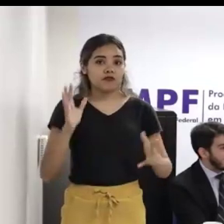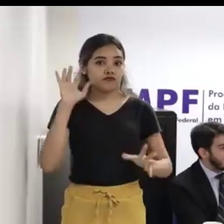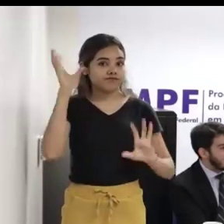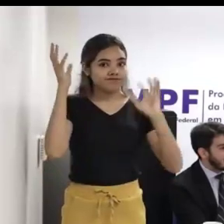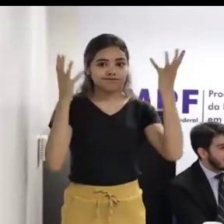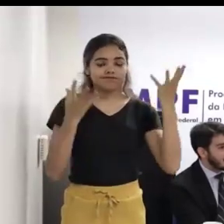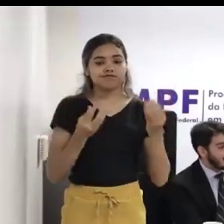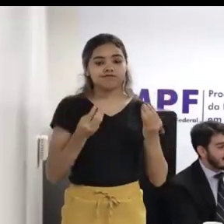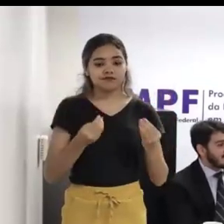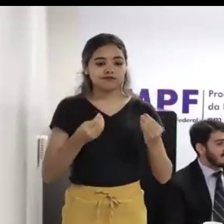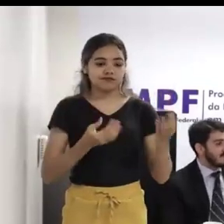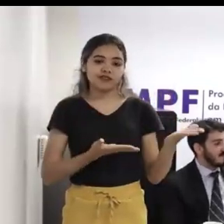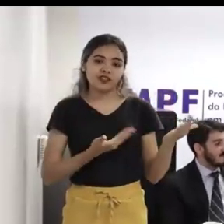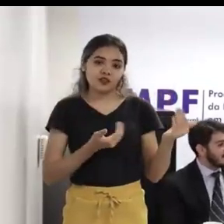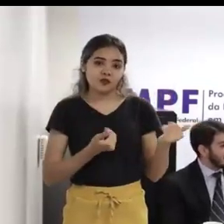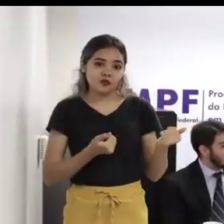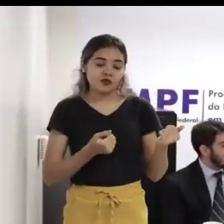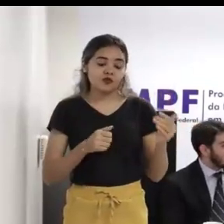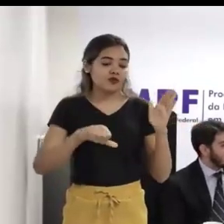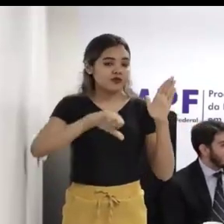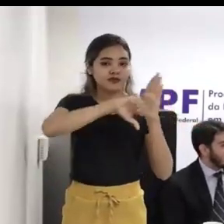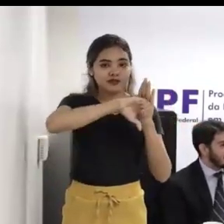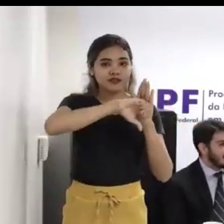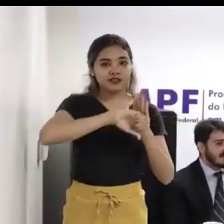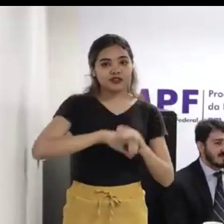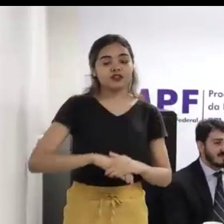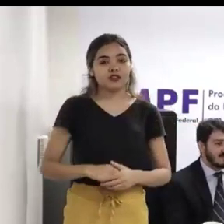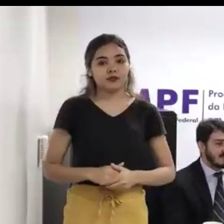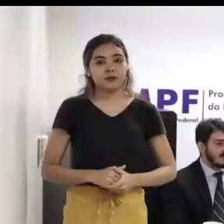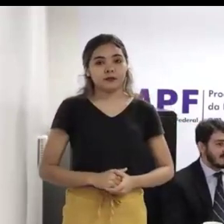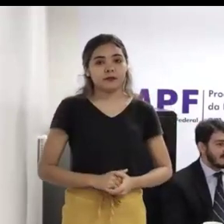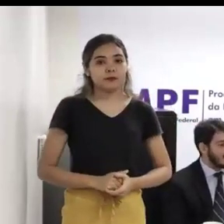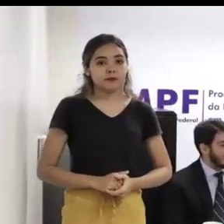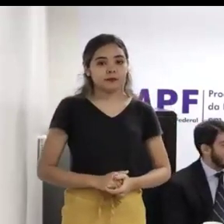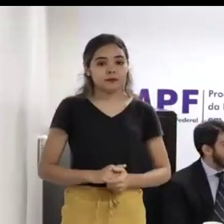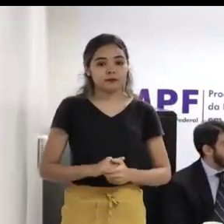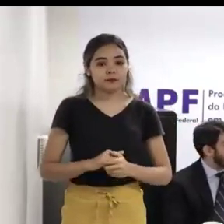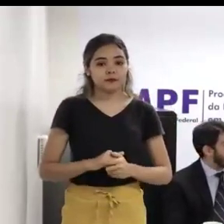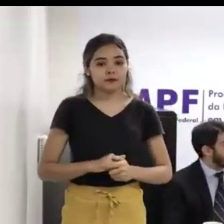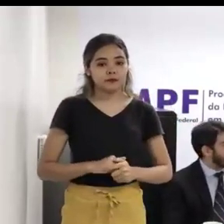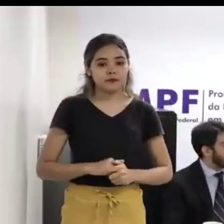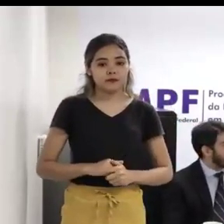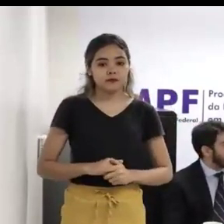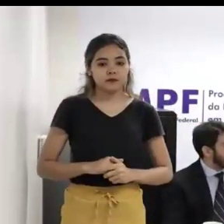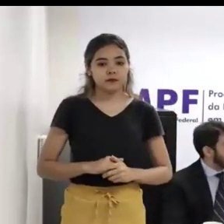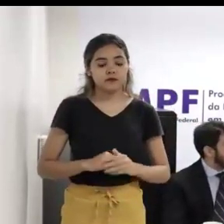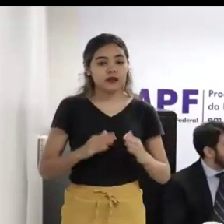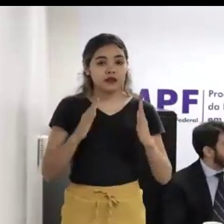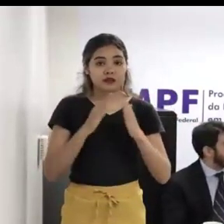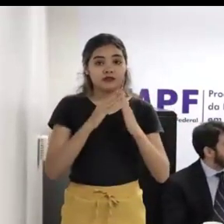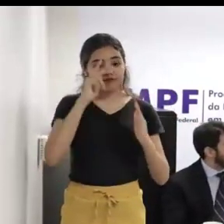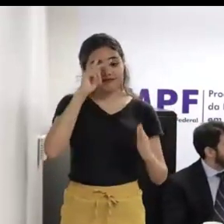dependentes de suas famílias que eh praticam esses crimes de dentro de casa usando a rede de internet da da que a mãe paga